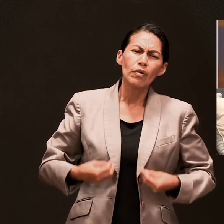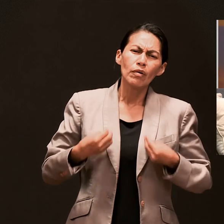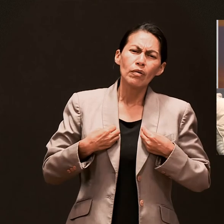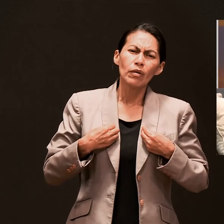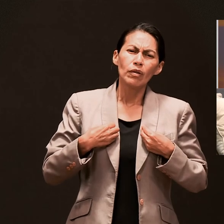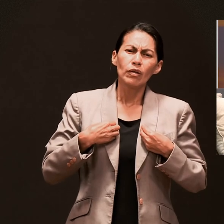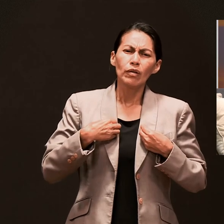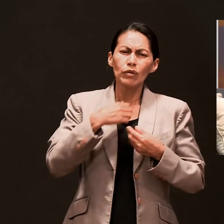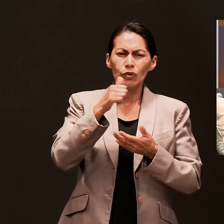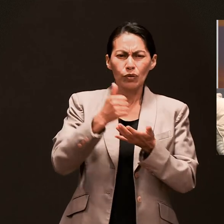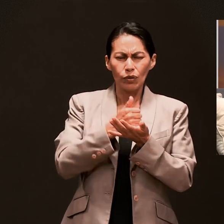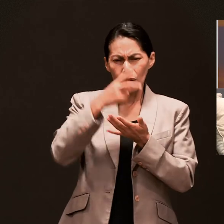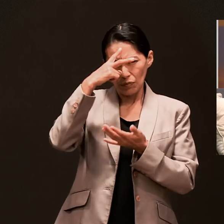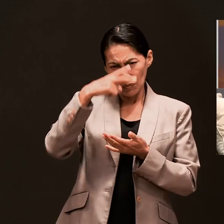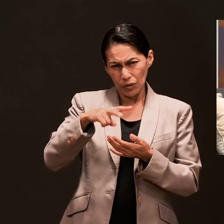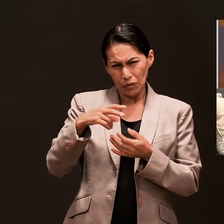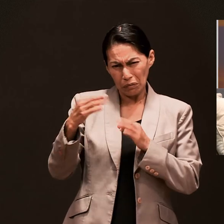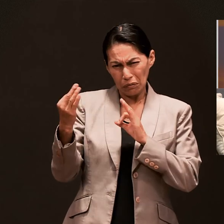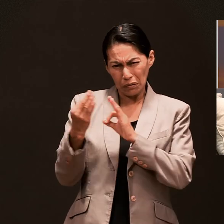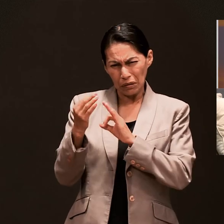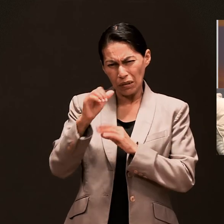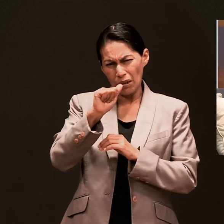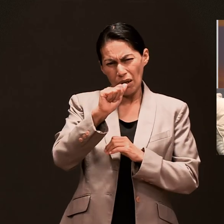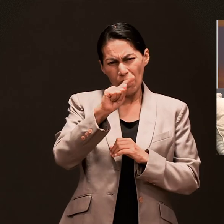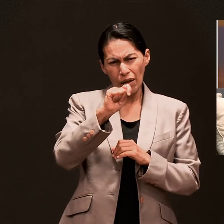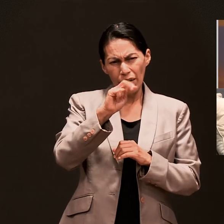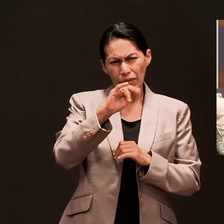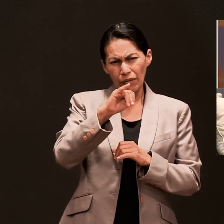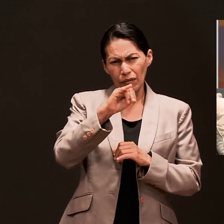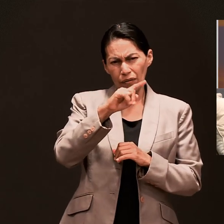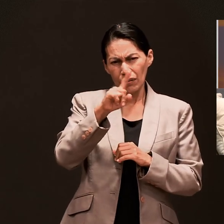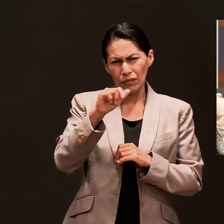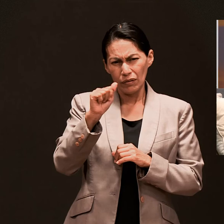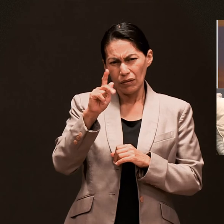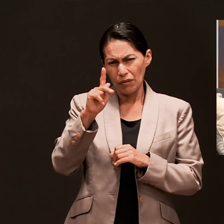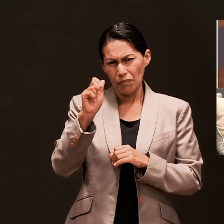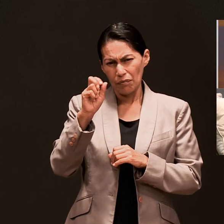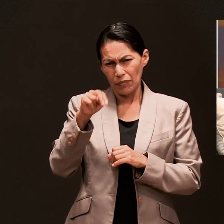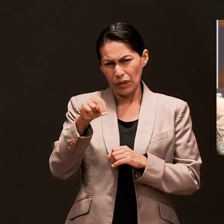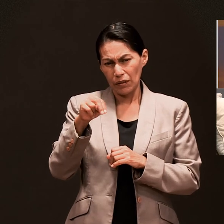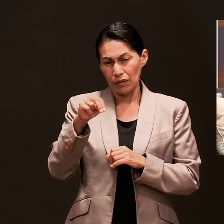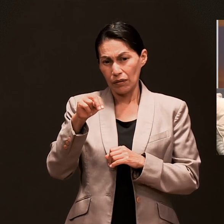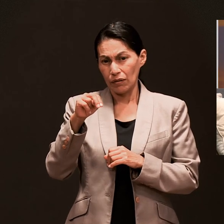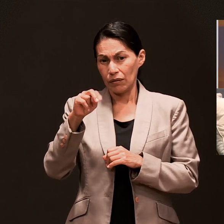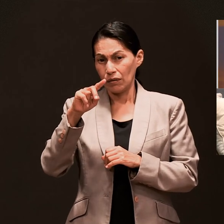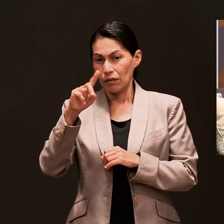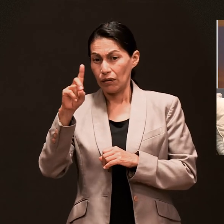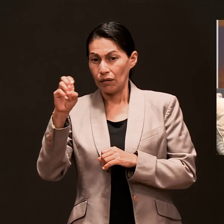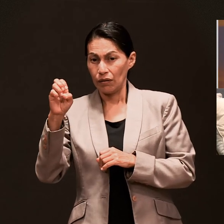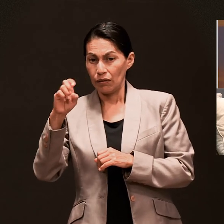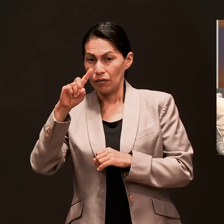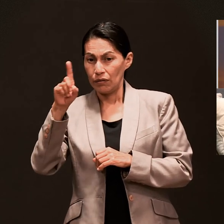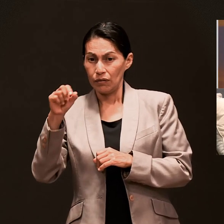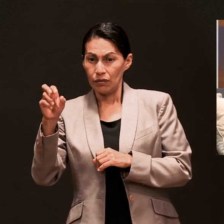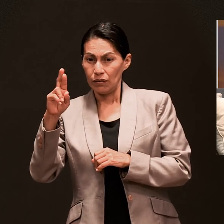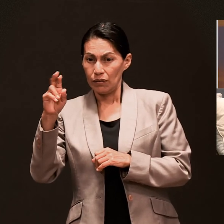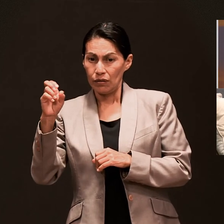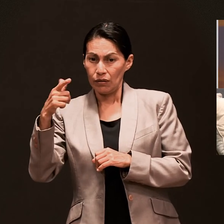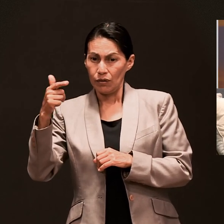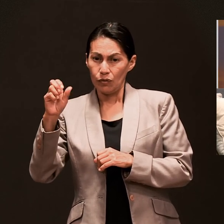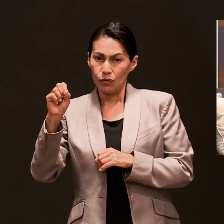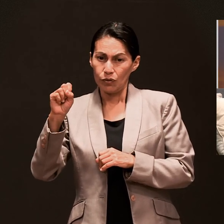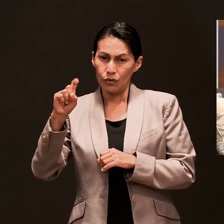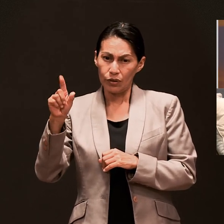eran Atizapán de Zaragoza Calacoaya iban hasta Tepotzotlán 20 kilómetros